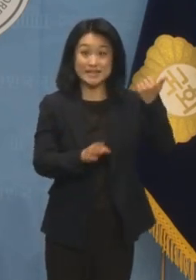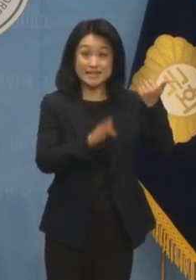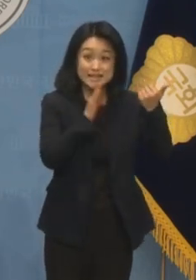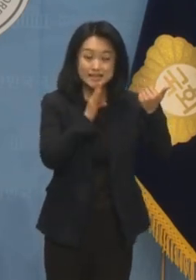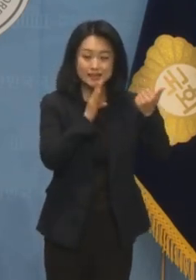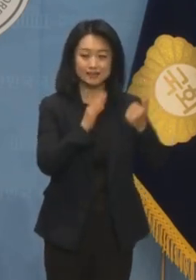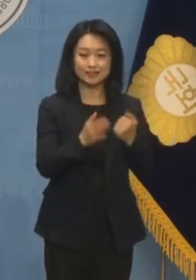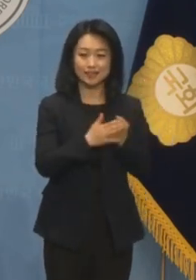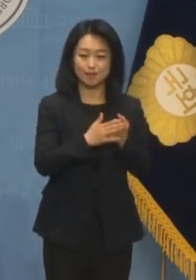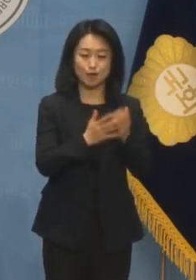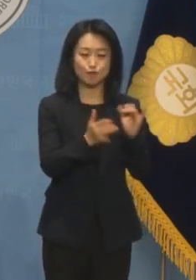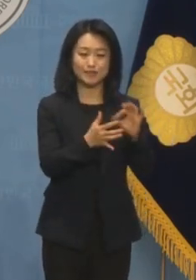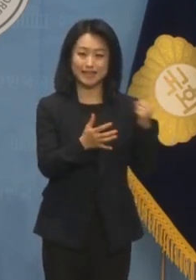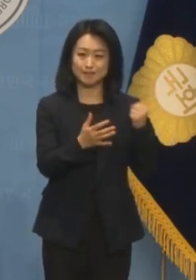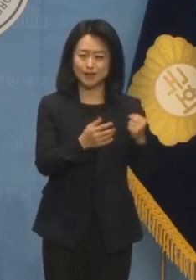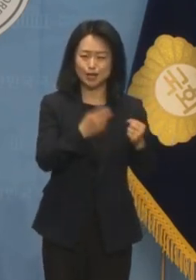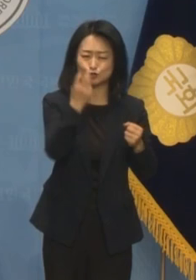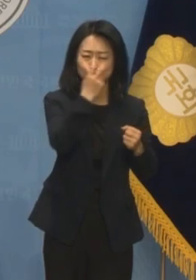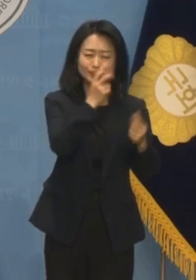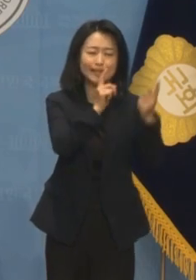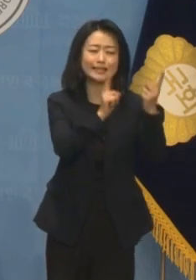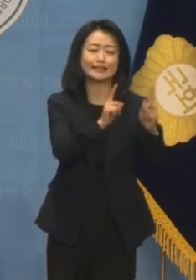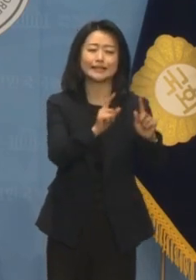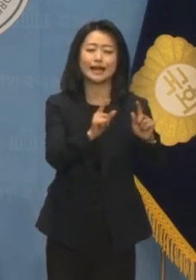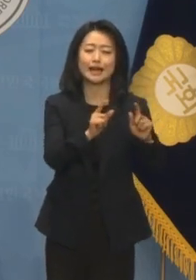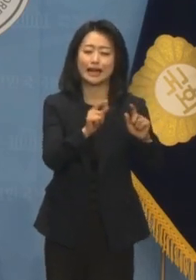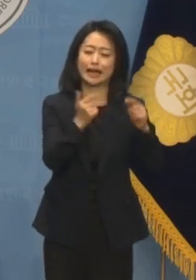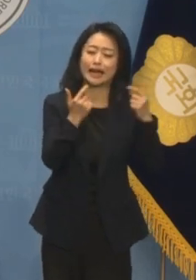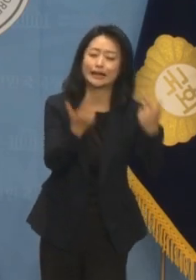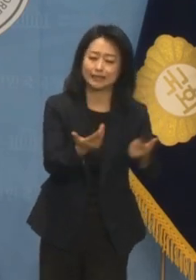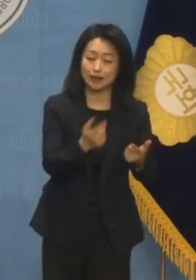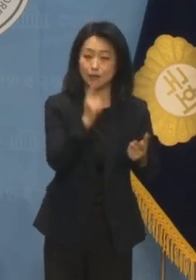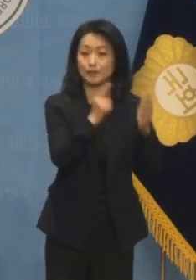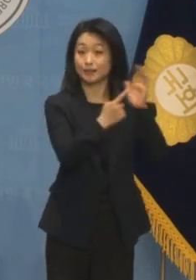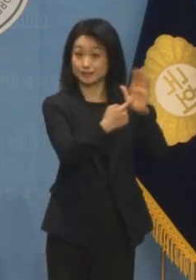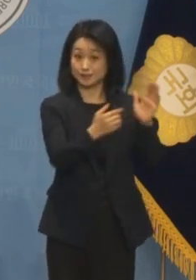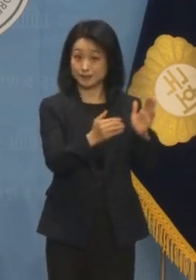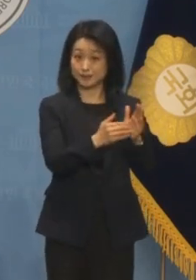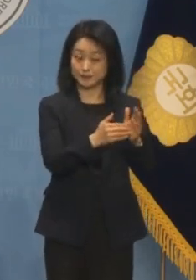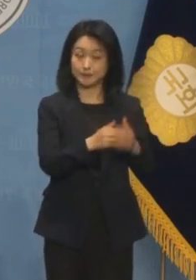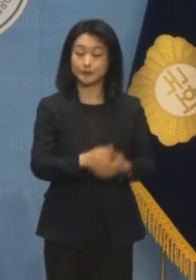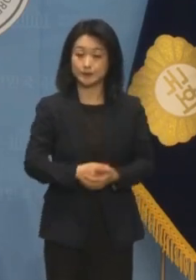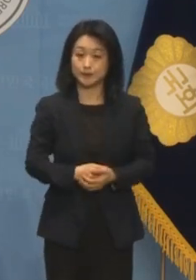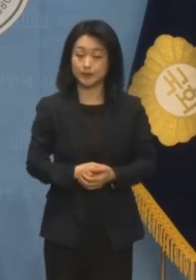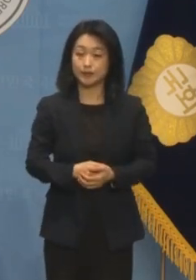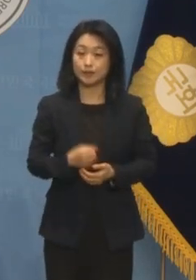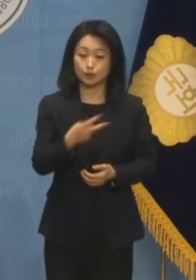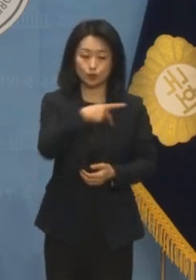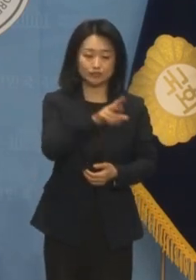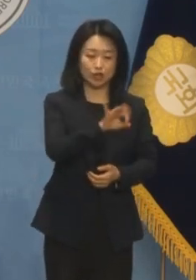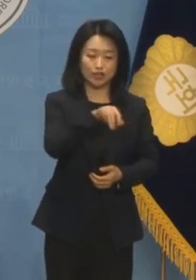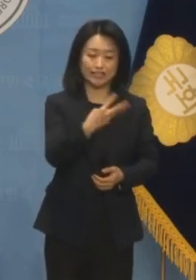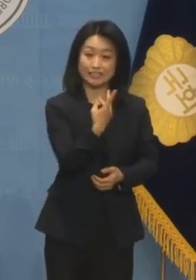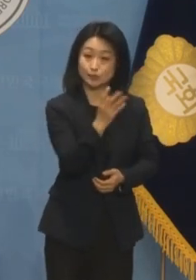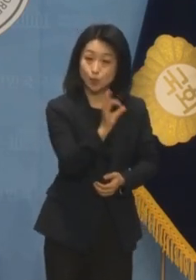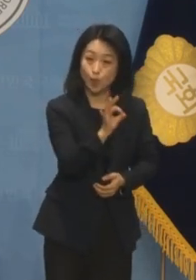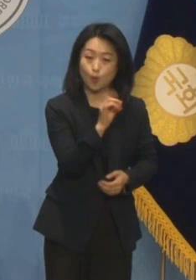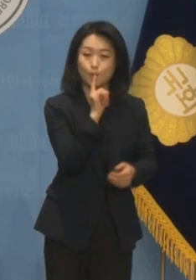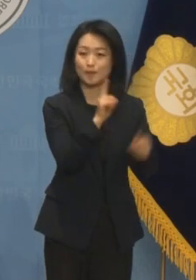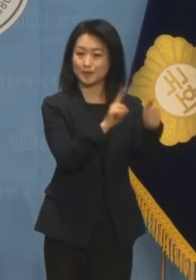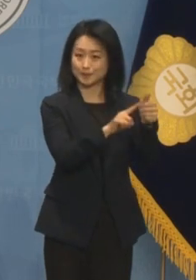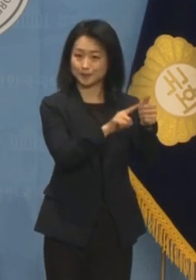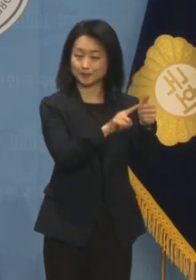그게 수사대상인 사실을 도하고 있습니다 심지어 성일종 사무총장까지